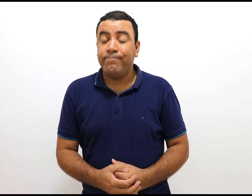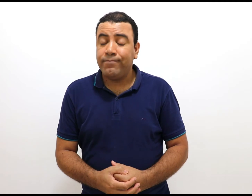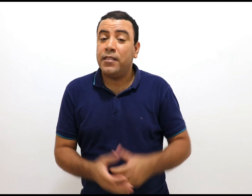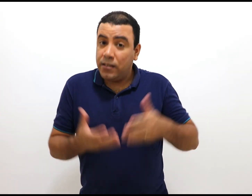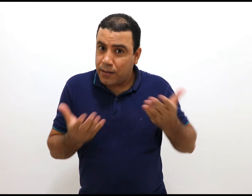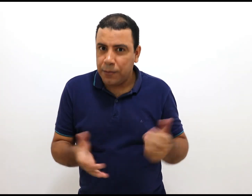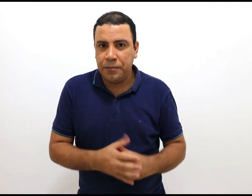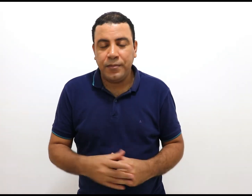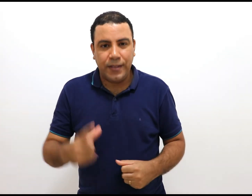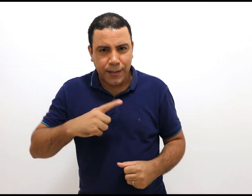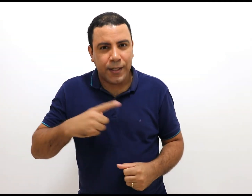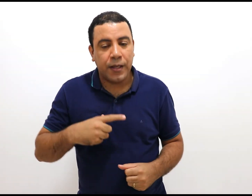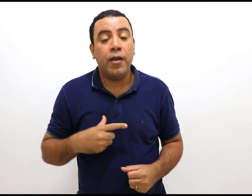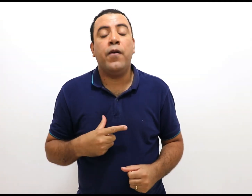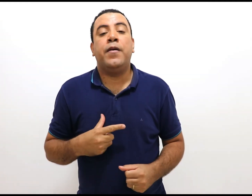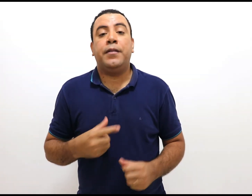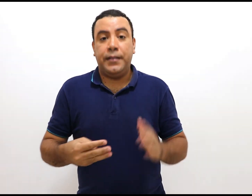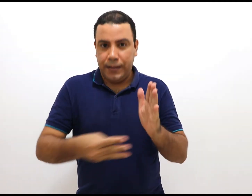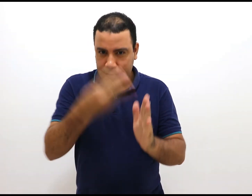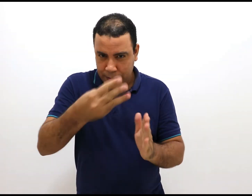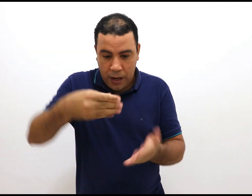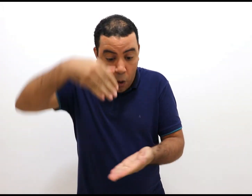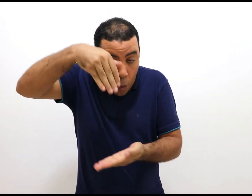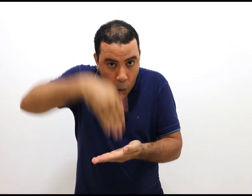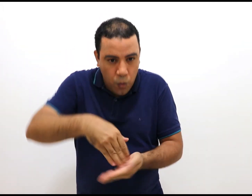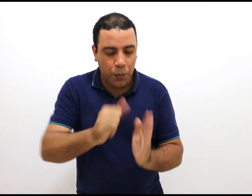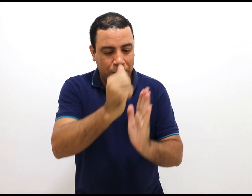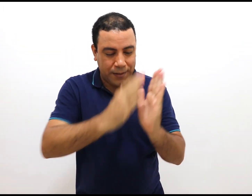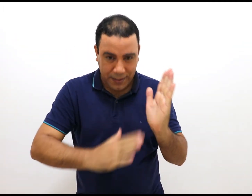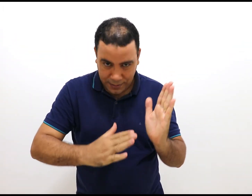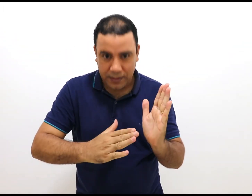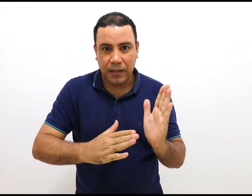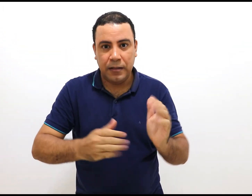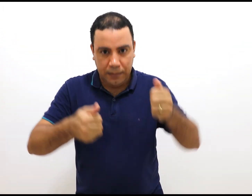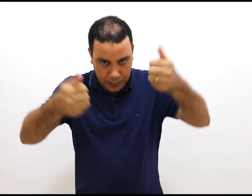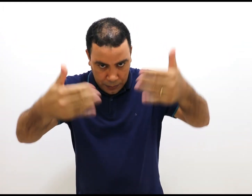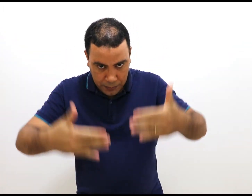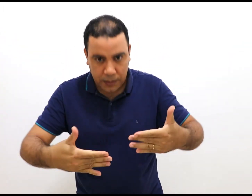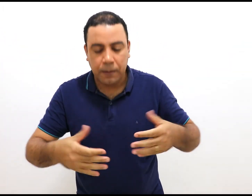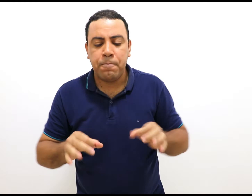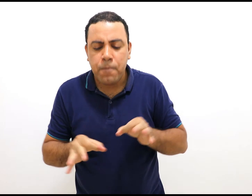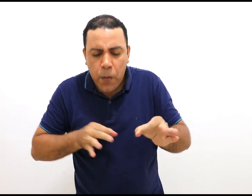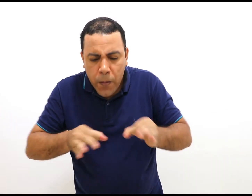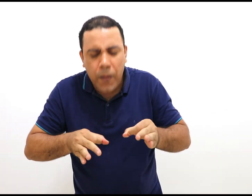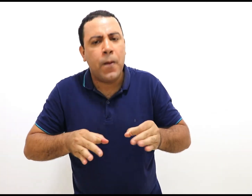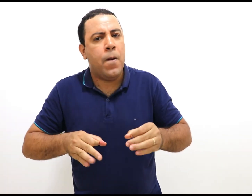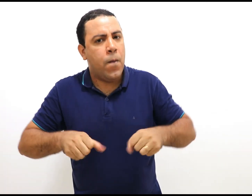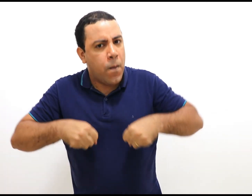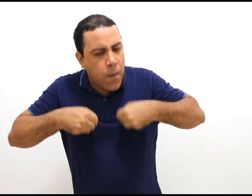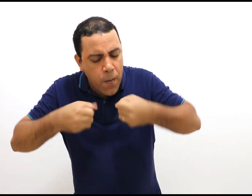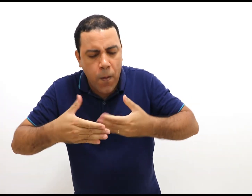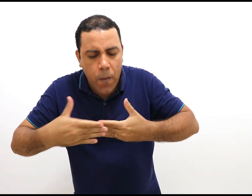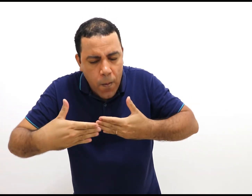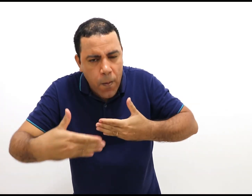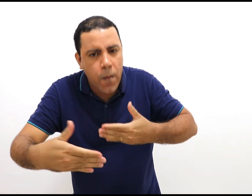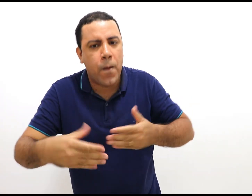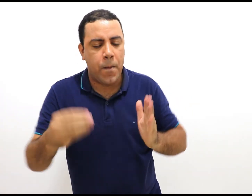Ainda uma terceira e última atividade exige um pouco mais de tempo para ser desenvolvida. Pensamos em uma atividade